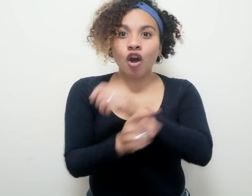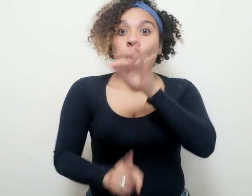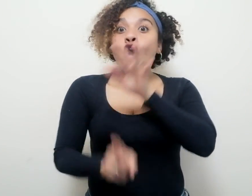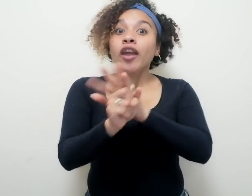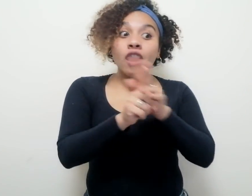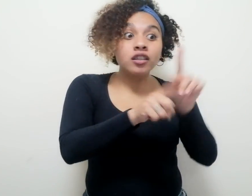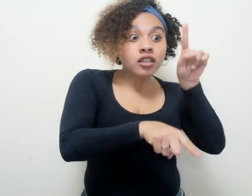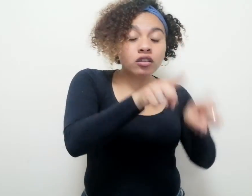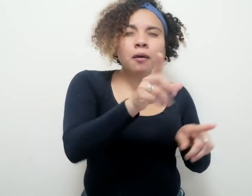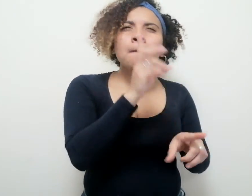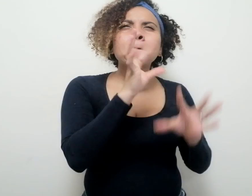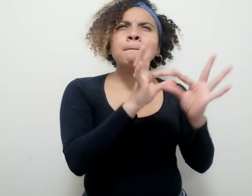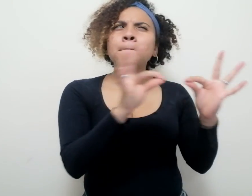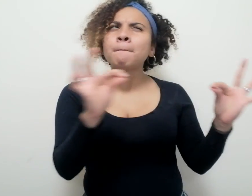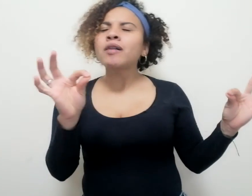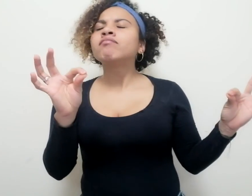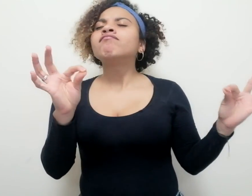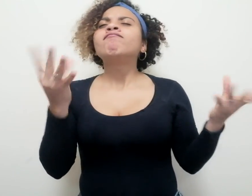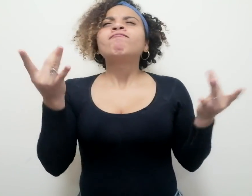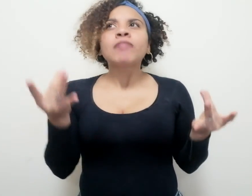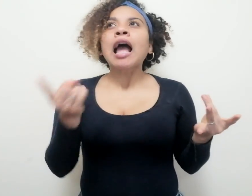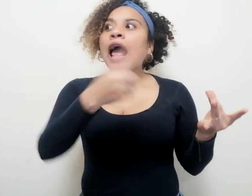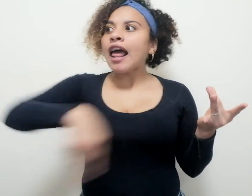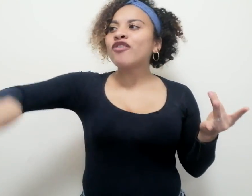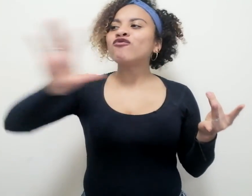cierto silencio meditativo de los bogotanos.